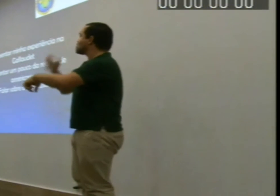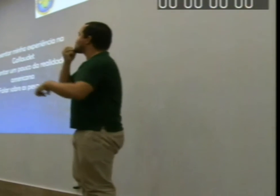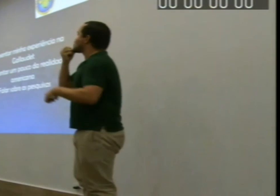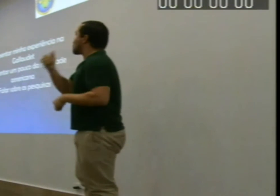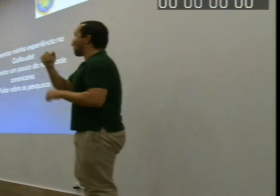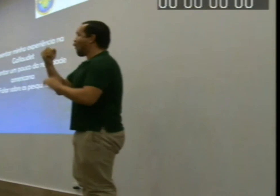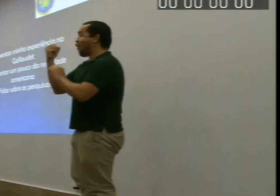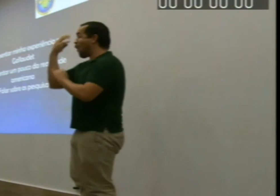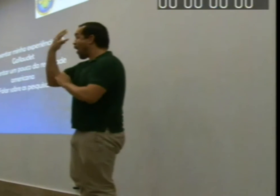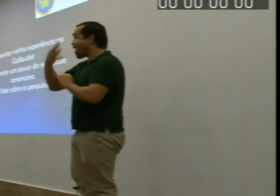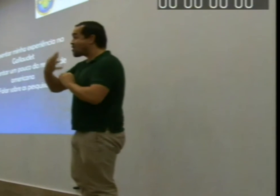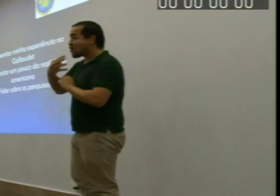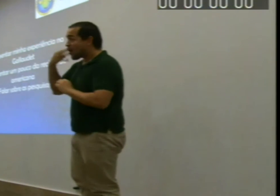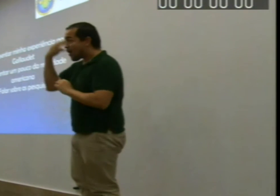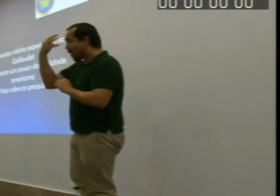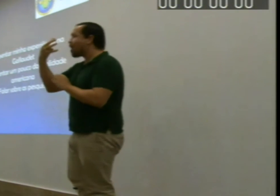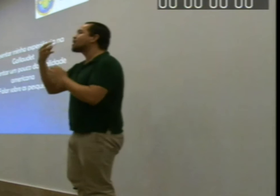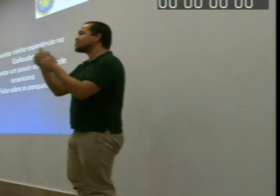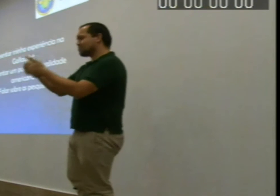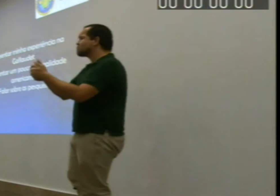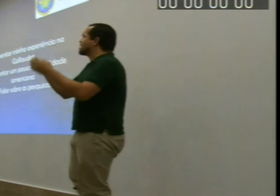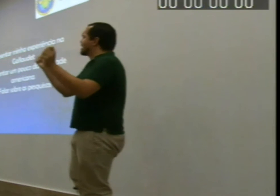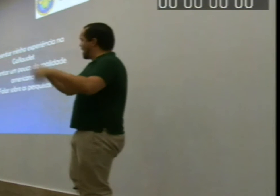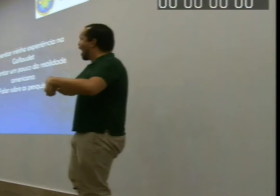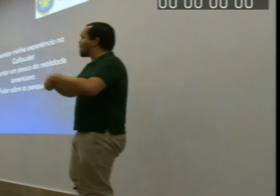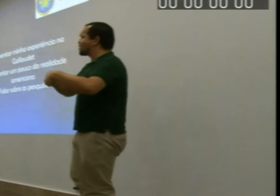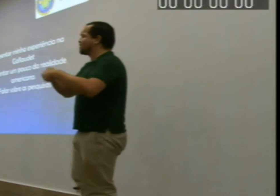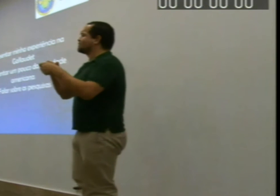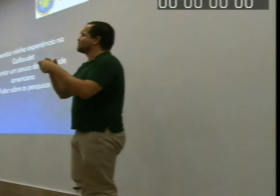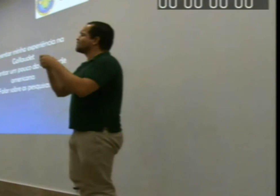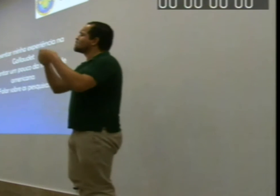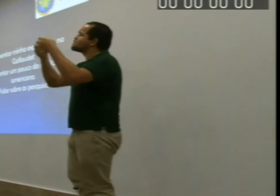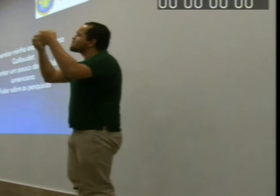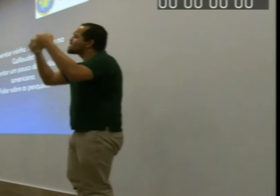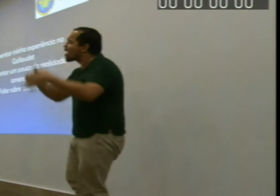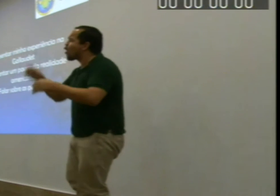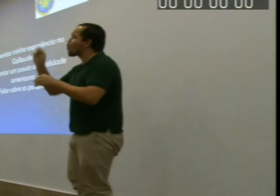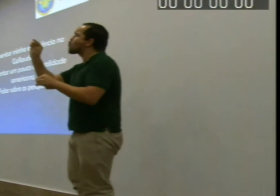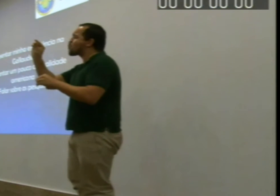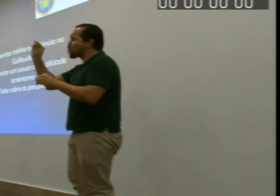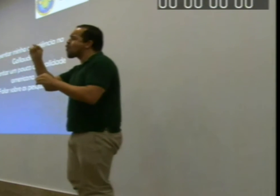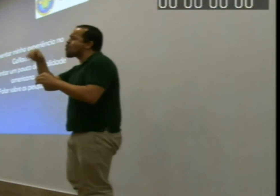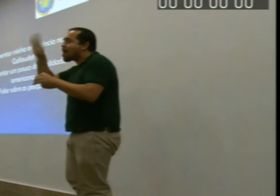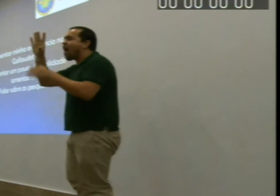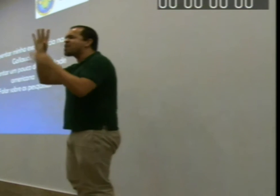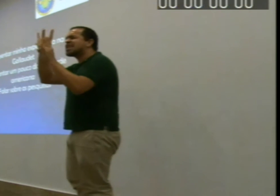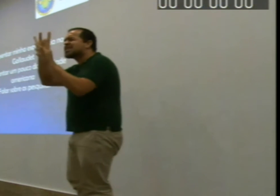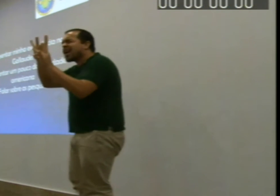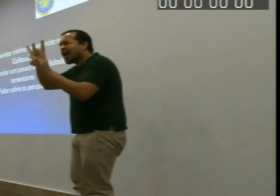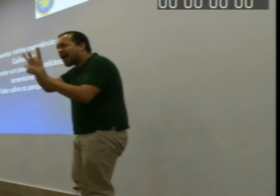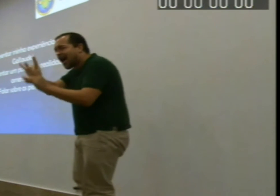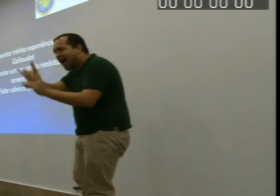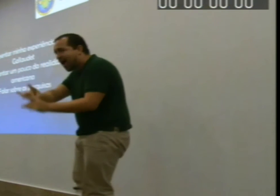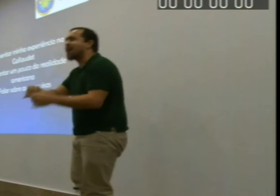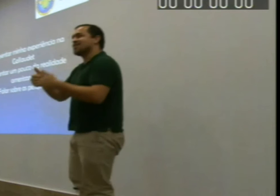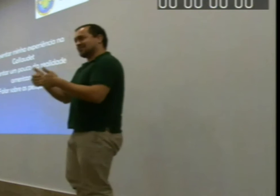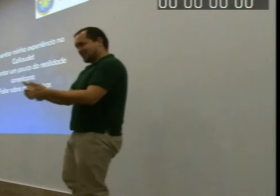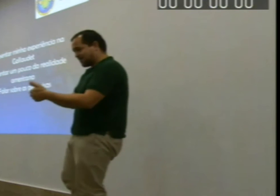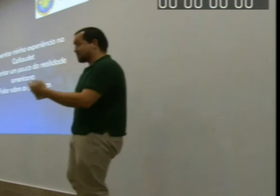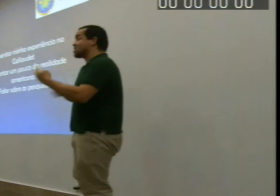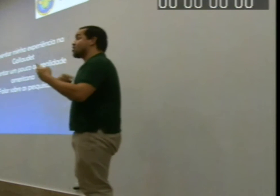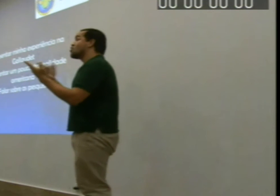de de pesquisa mais o tempo é de 4 horas então eu consigo explicar um pouquinho mais